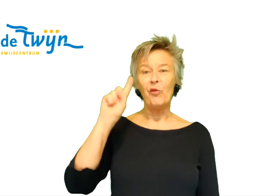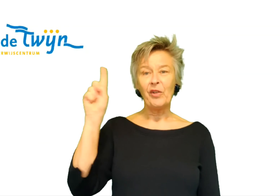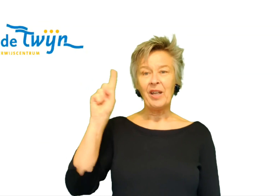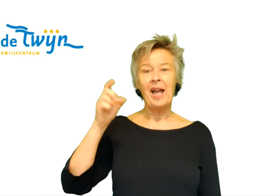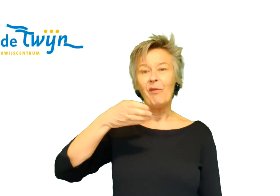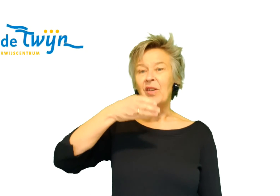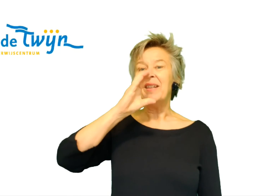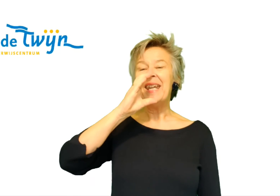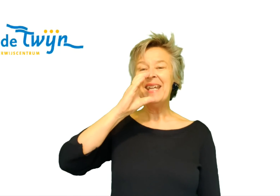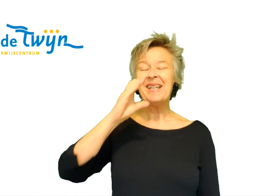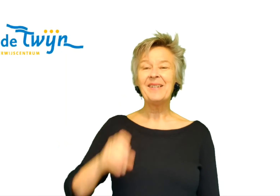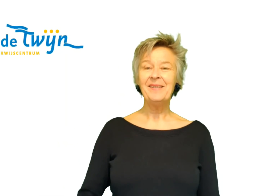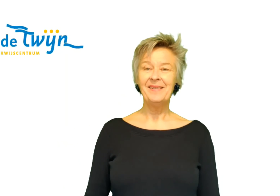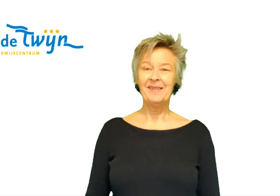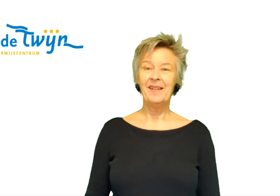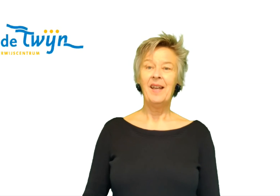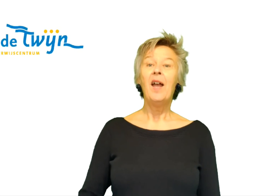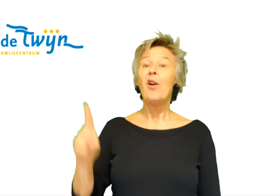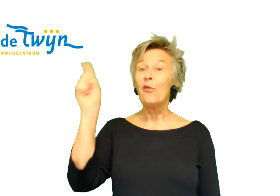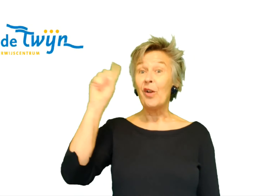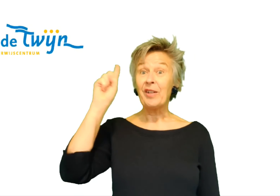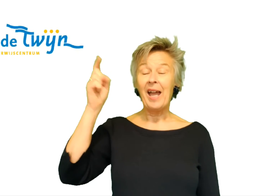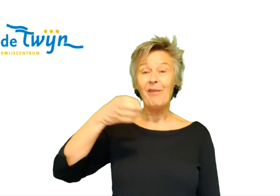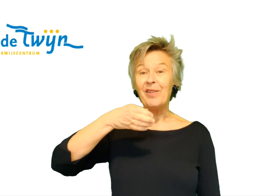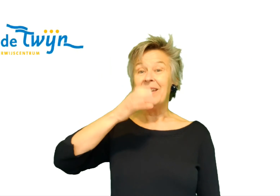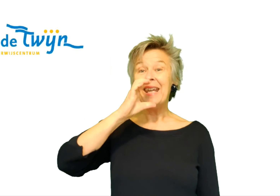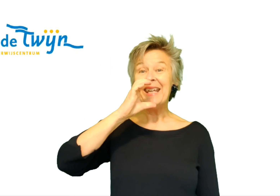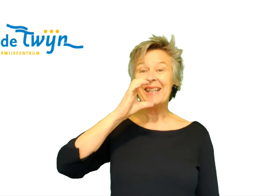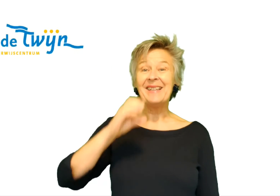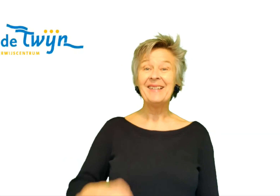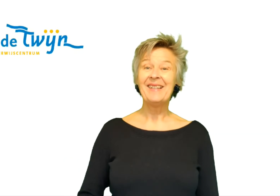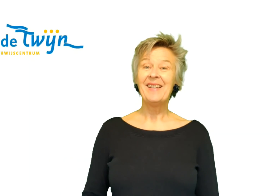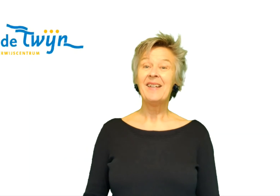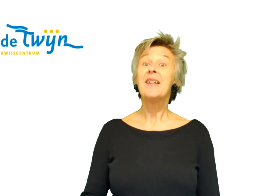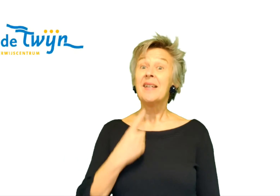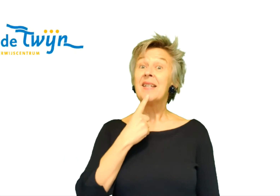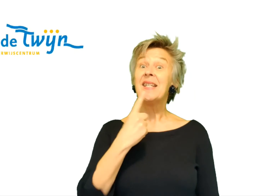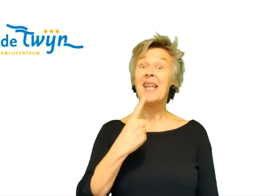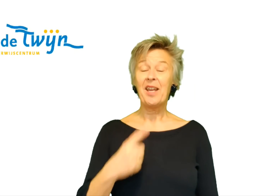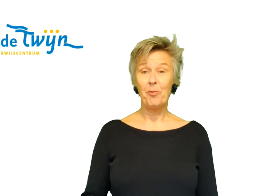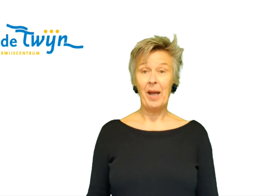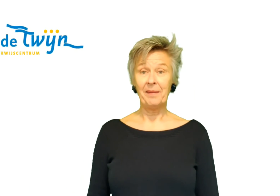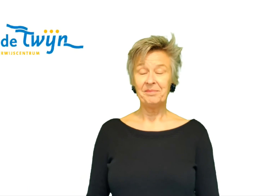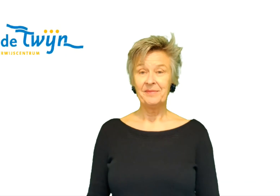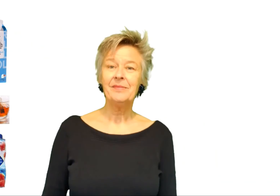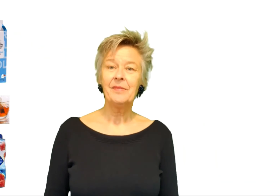Wat gaan we drinken? Wat gaan we drinken? Zeg het maar.